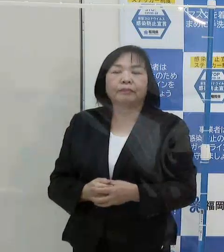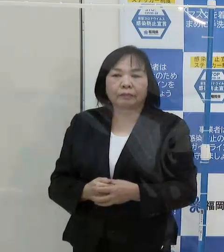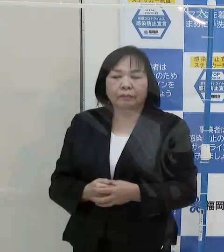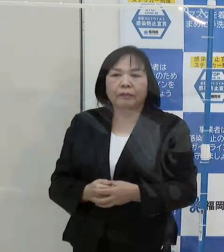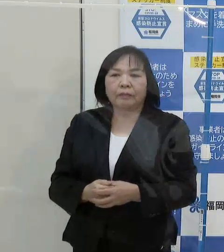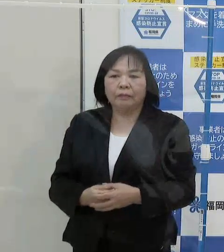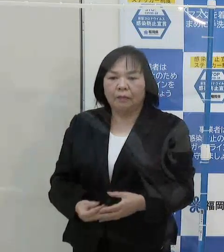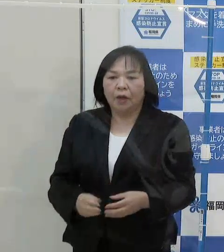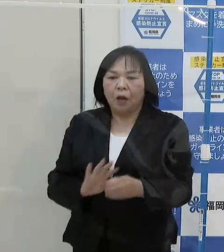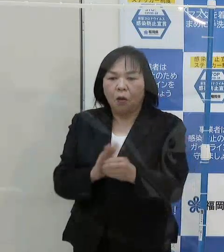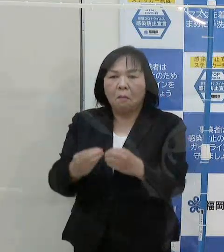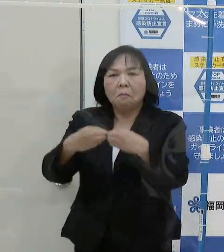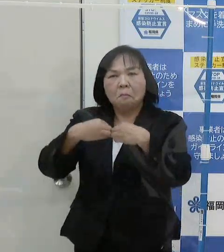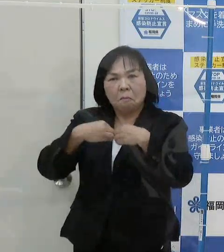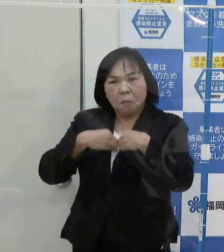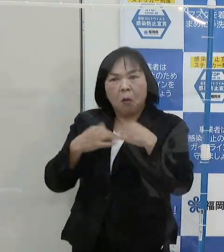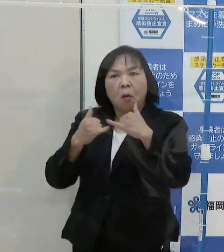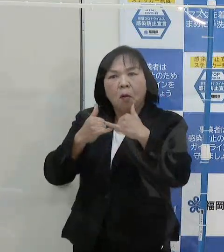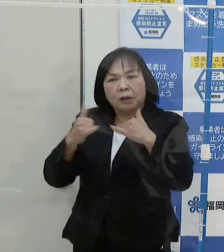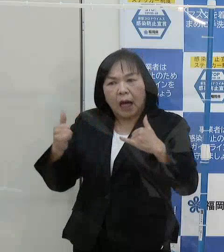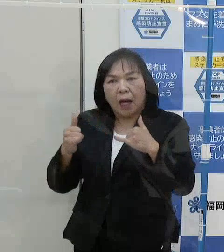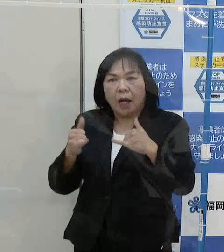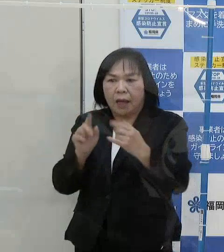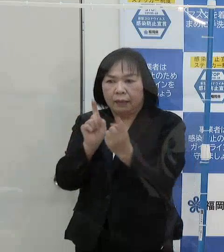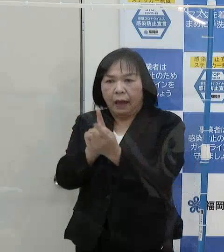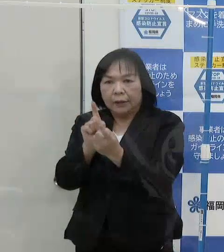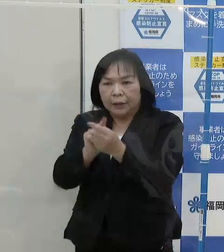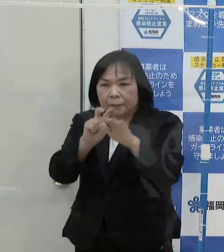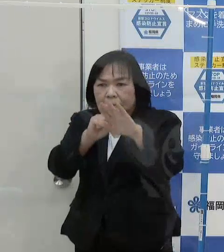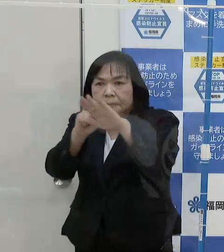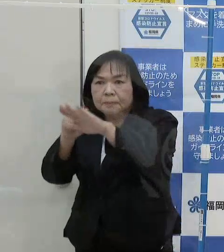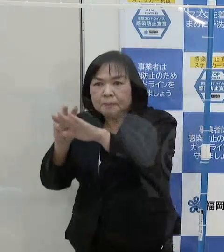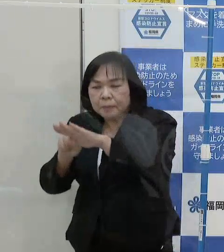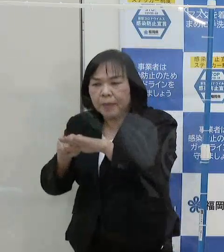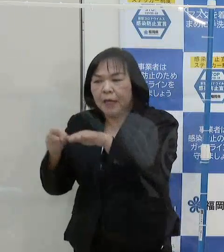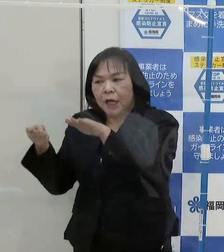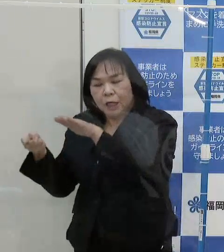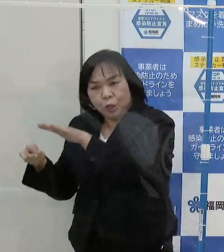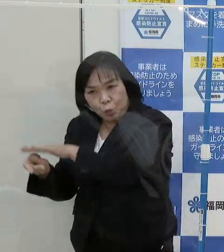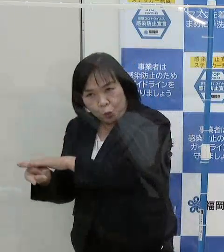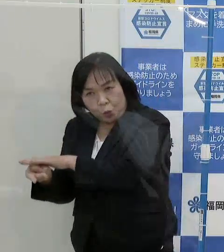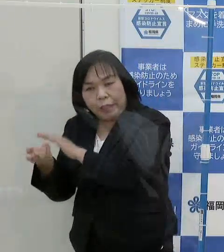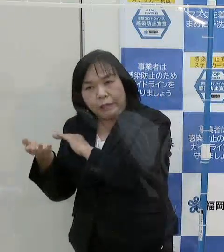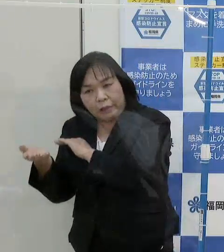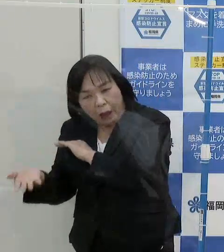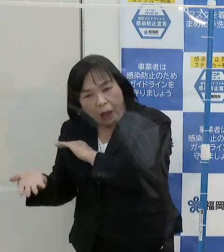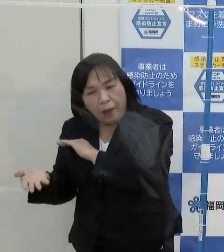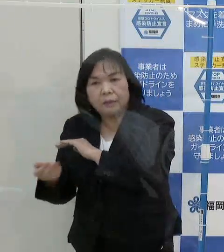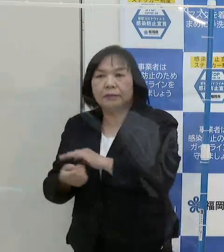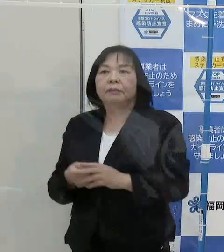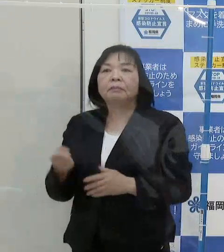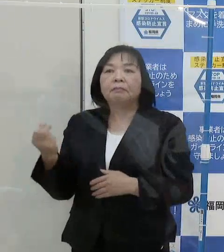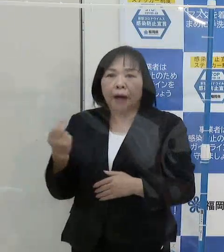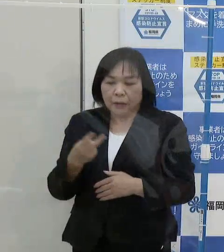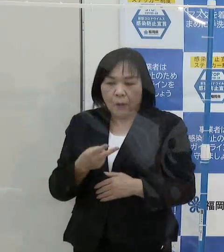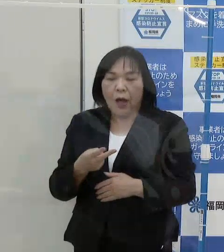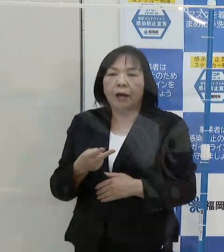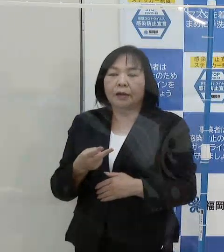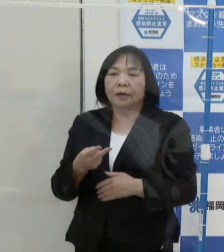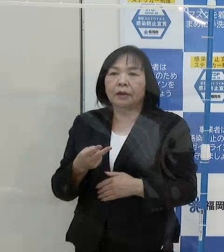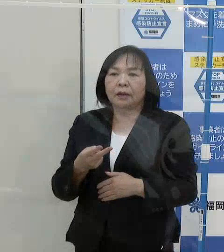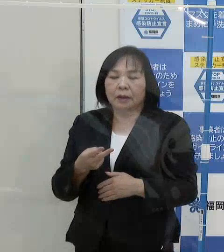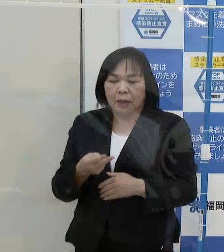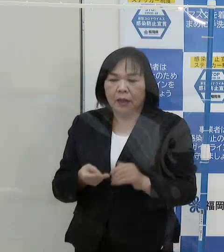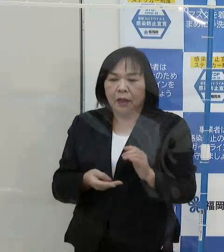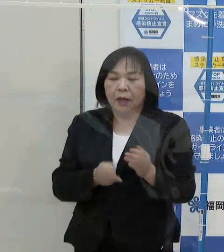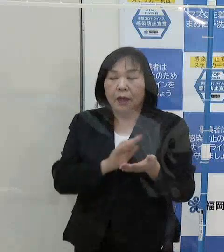陽性になられた方についてはその症状に合わせて入院医療機関に入院をしていただく、あるいは